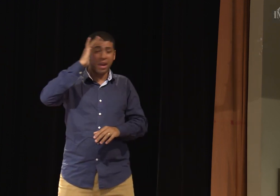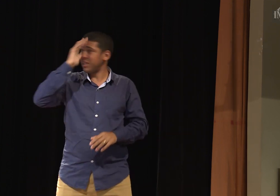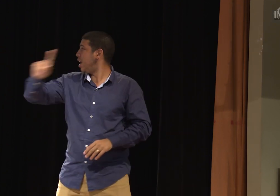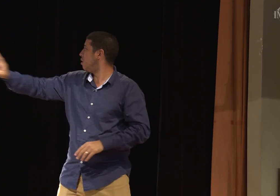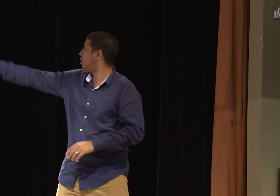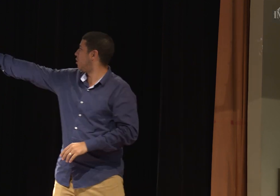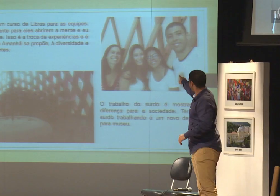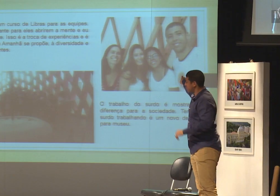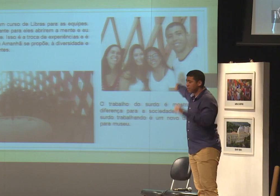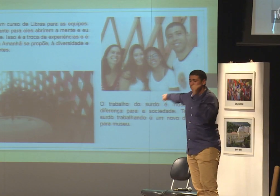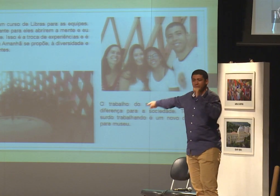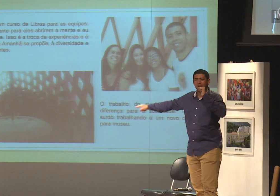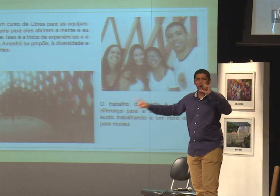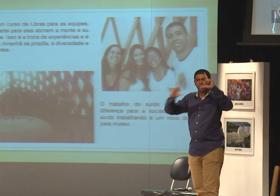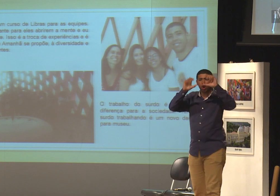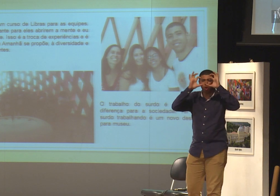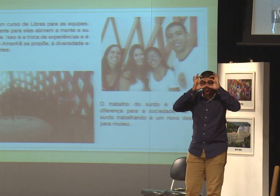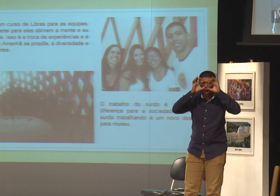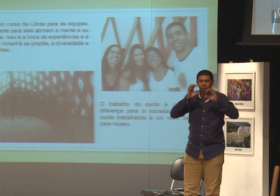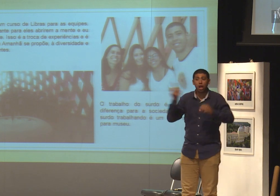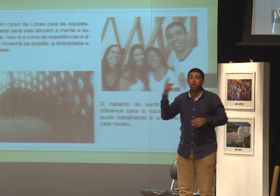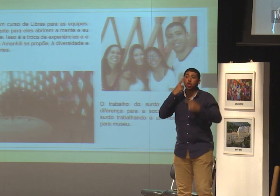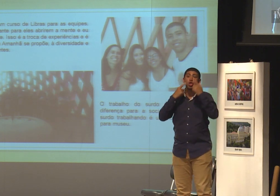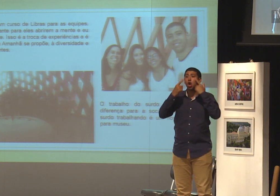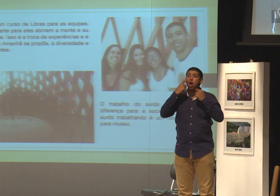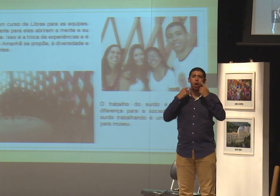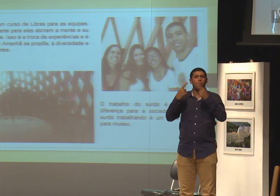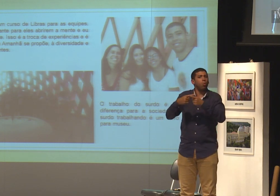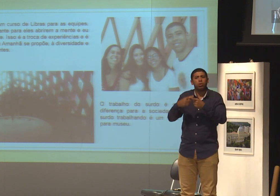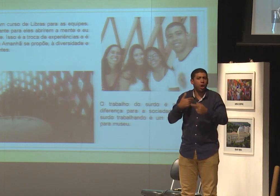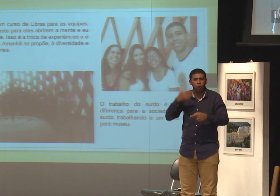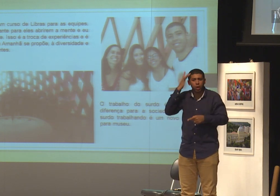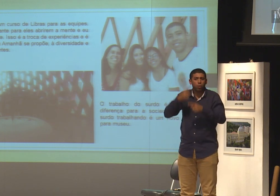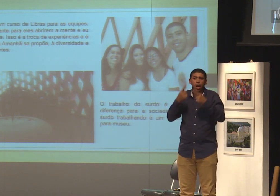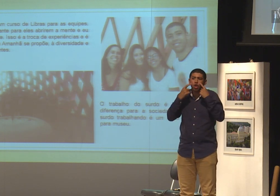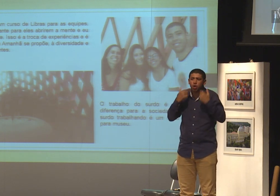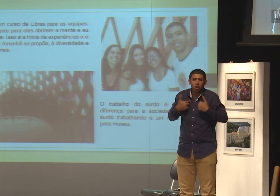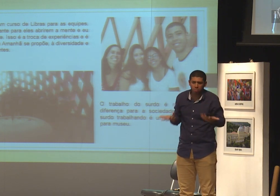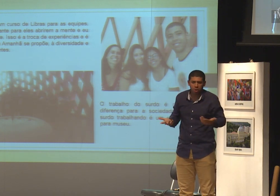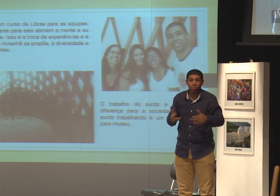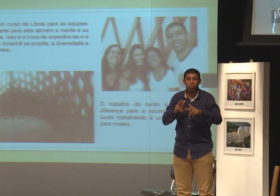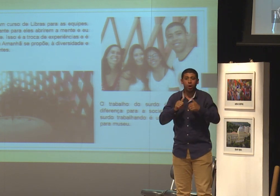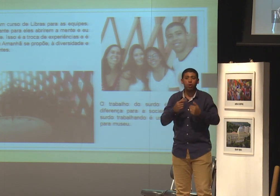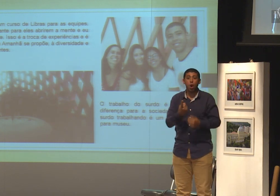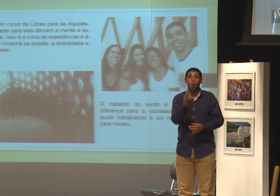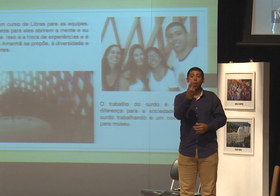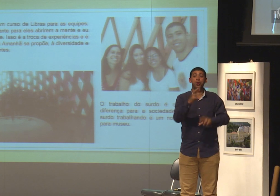E aí eu fiquei pensando que a pessoa que tirou foto, que está de óculos, ela chorou muito. Eu não entendi por quê ela chorou